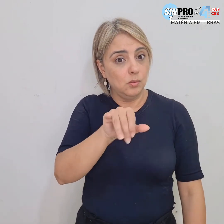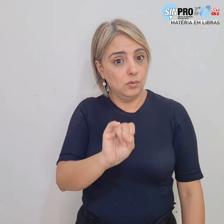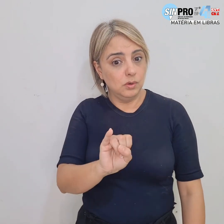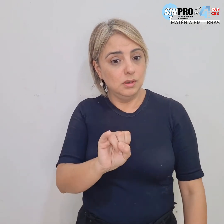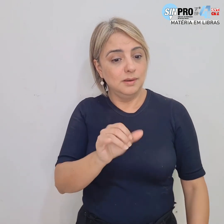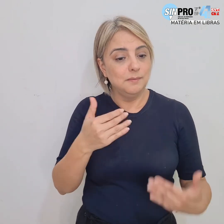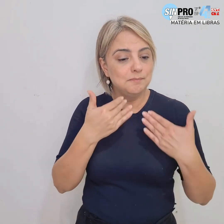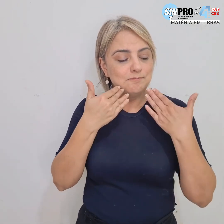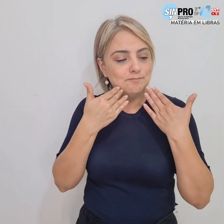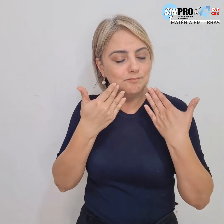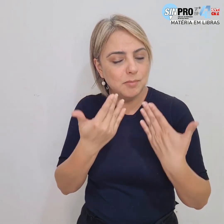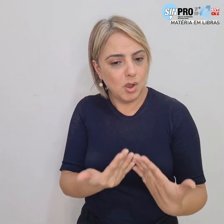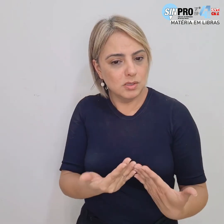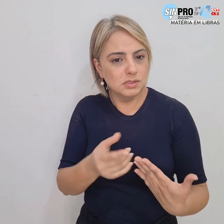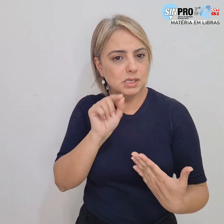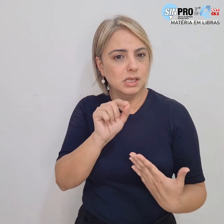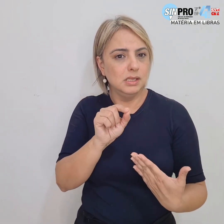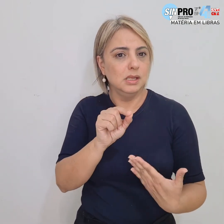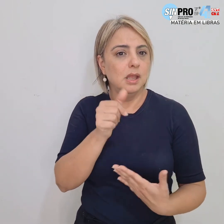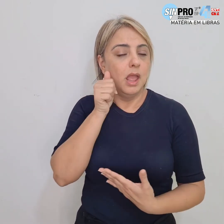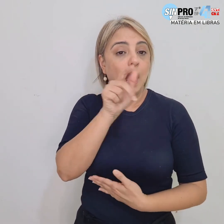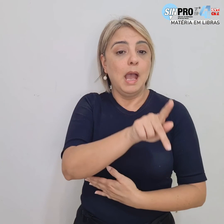mostra que, de acordo com Cláudia Balcati Moreira,